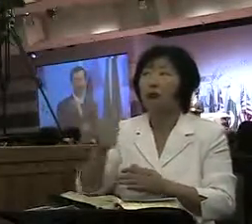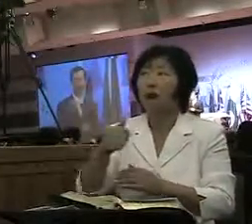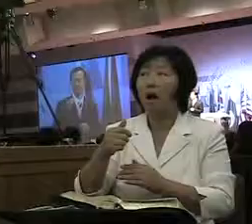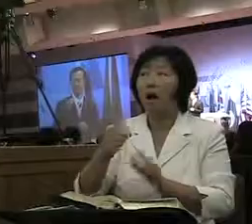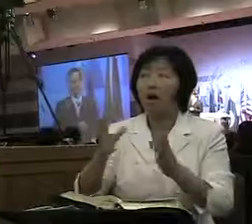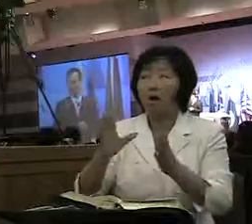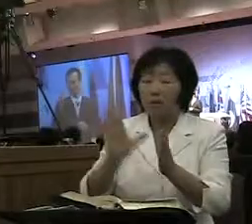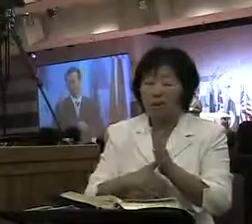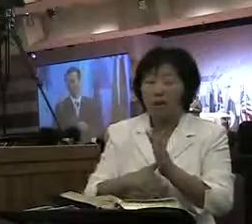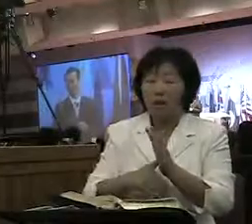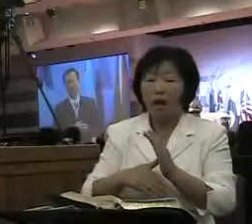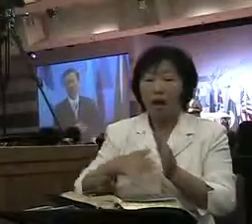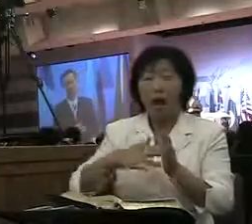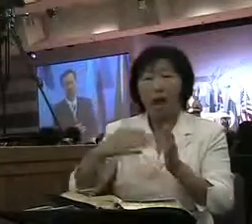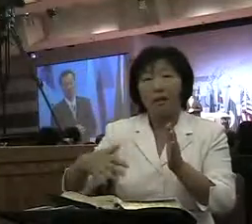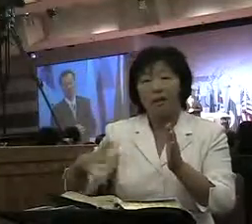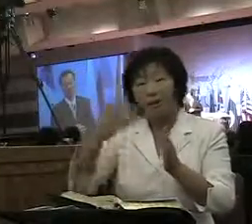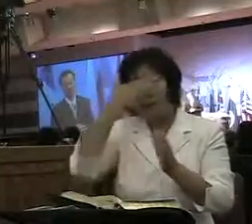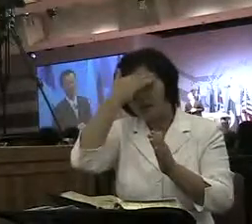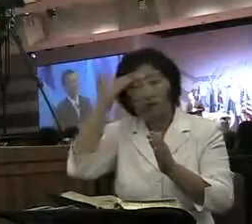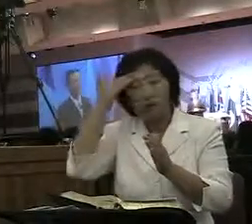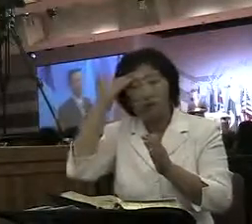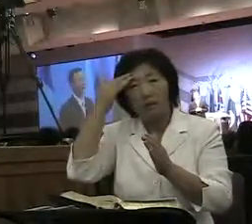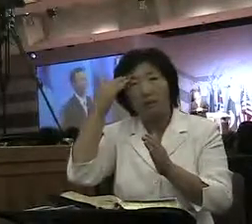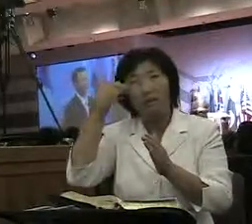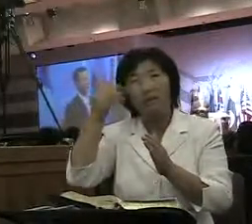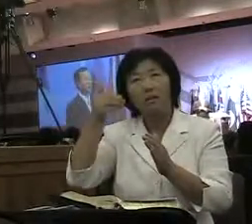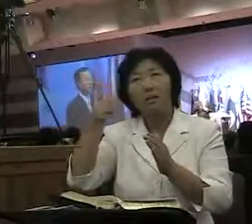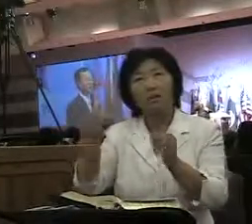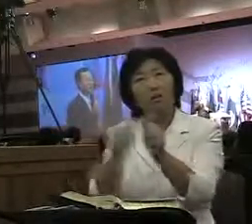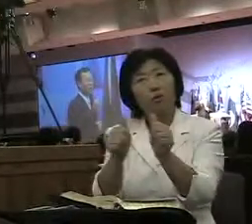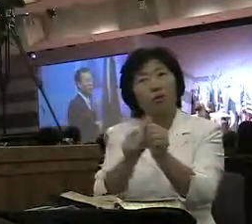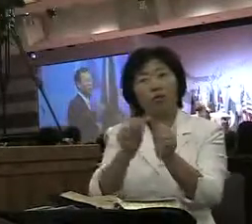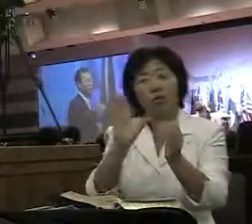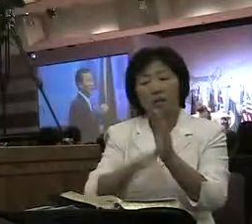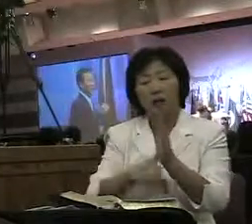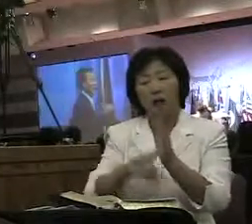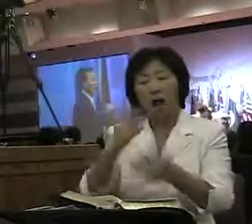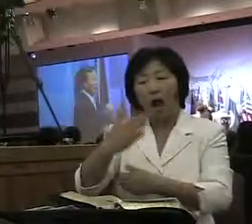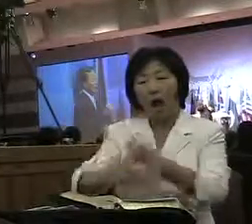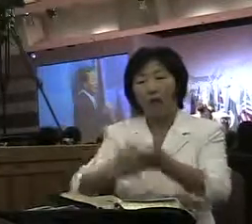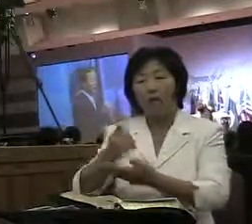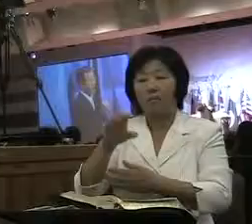아직 청소년이었을 때 하나님 앞에 선언을 합니다.